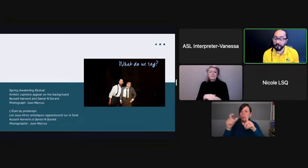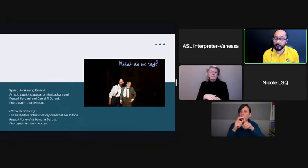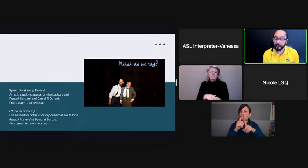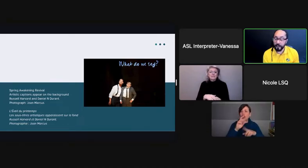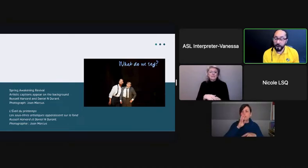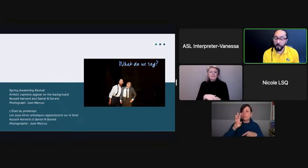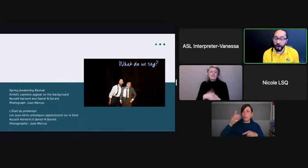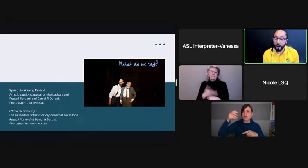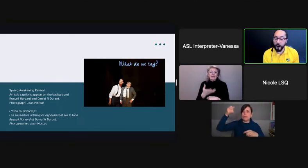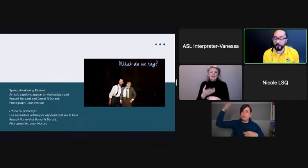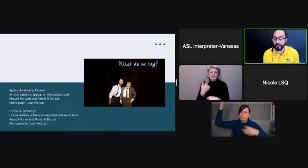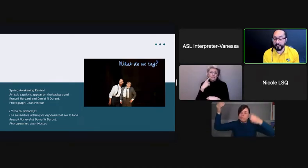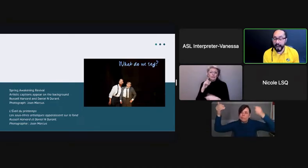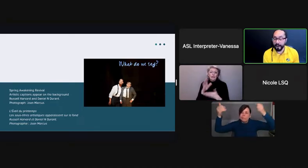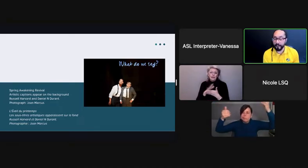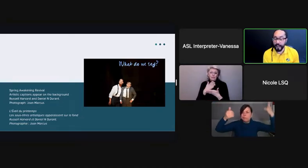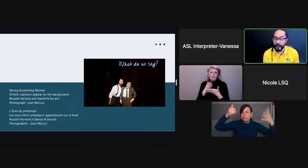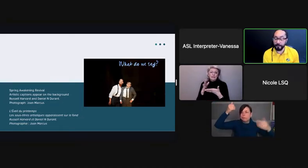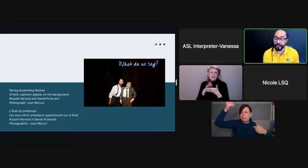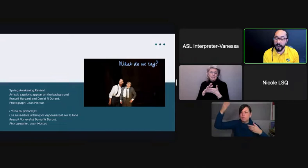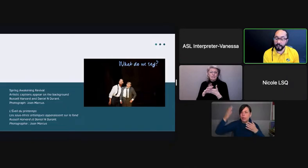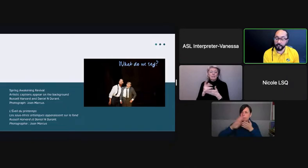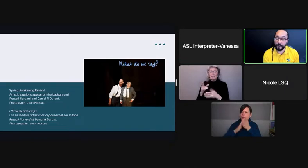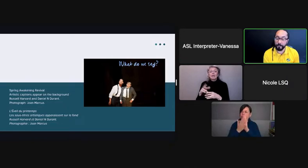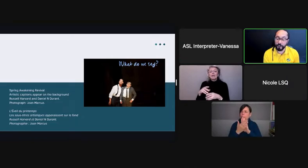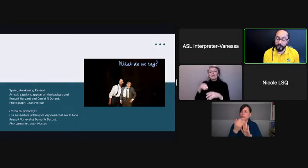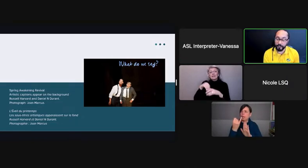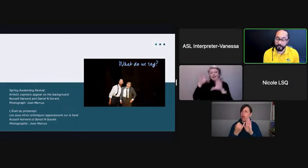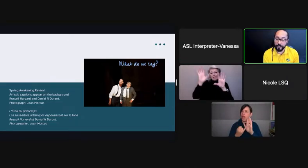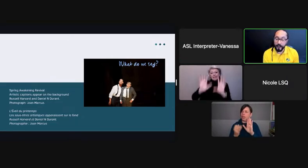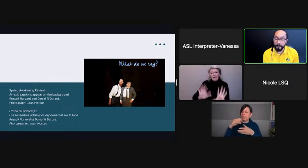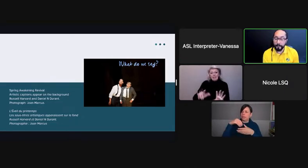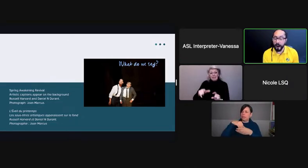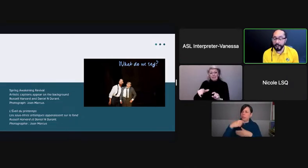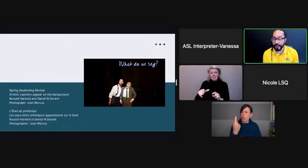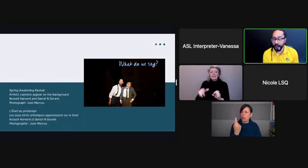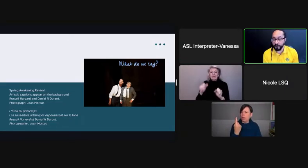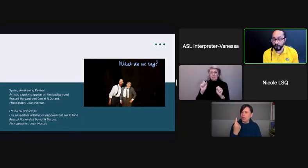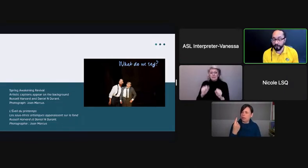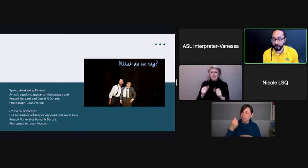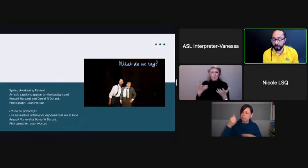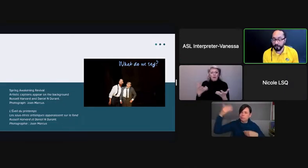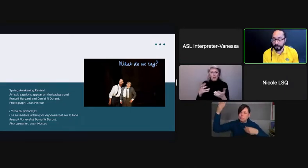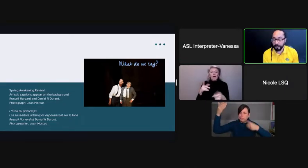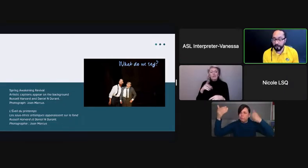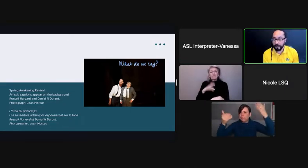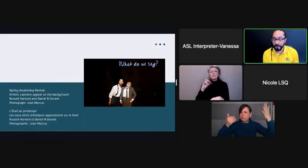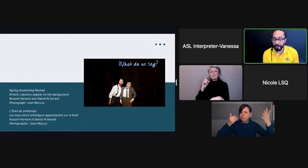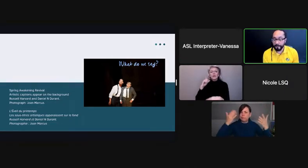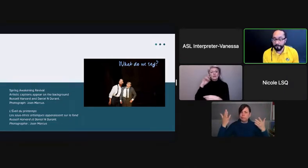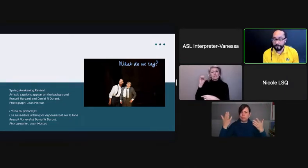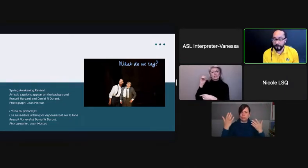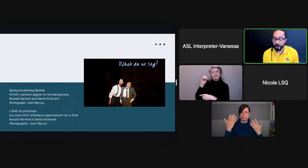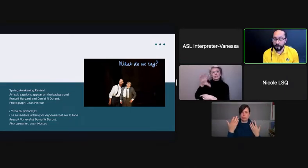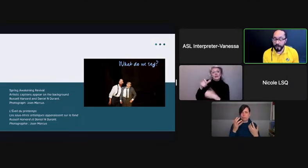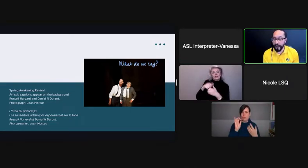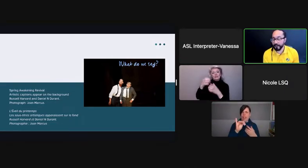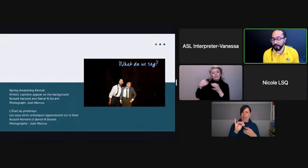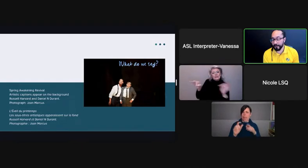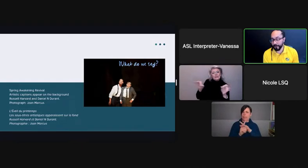Ça, c'est pour la musique. Au théâtre, une possibilité, c'est d'avoir une projection des sous-titres